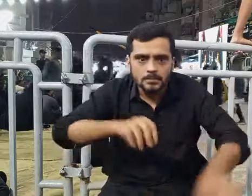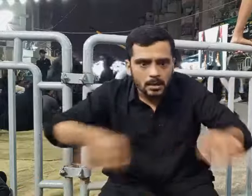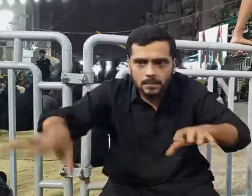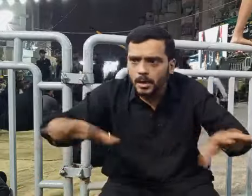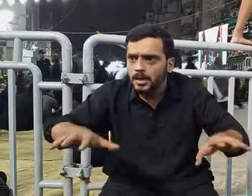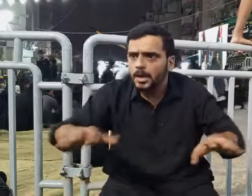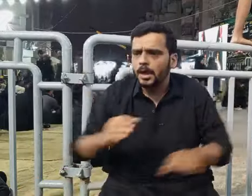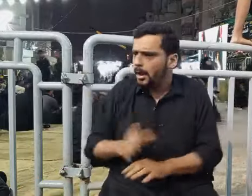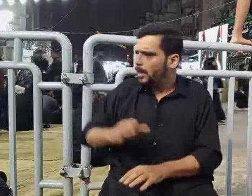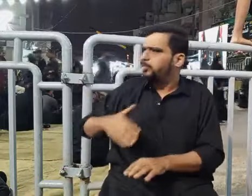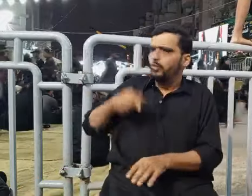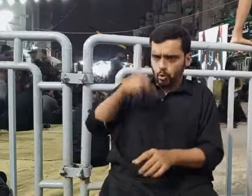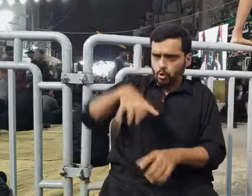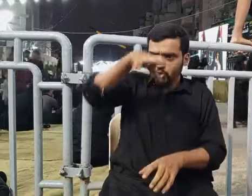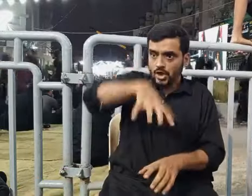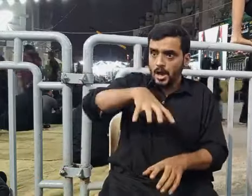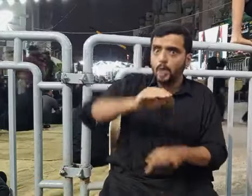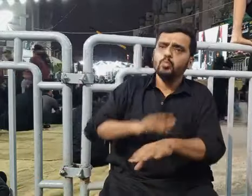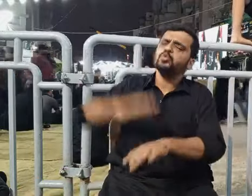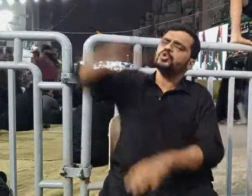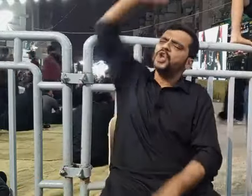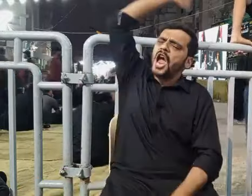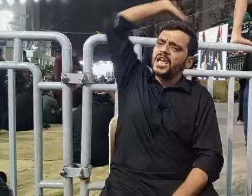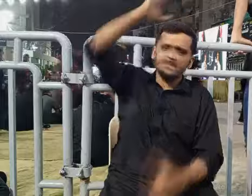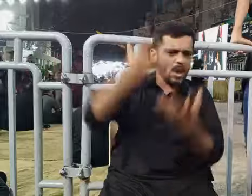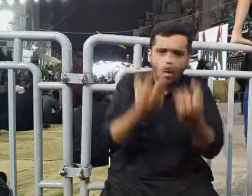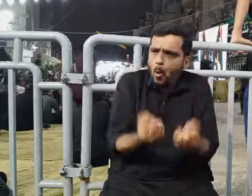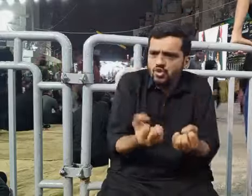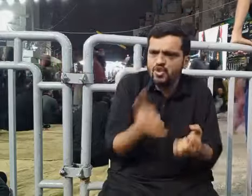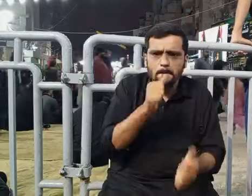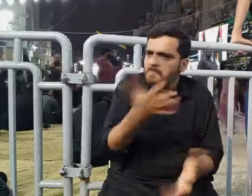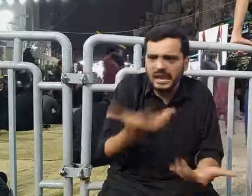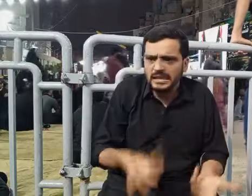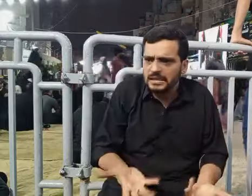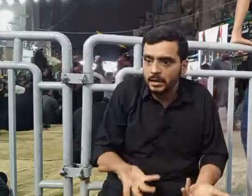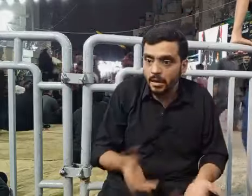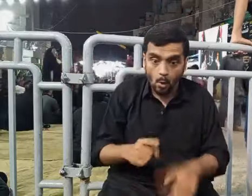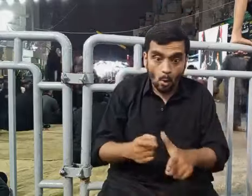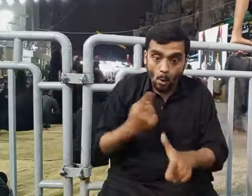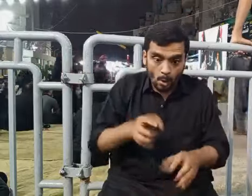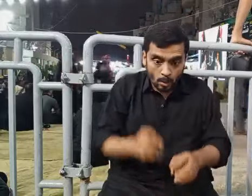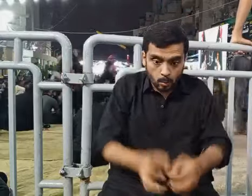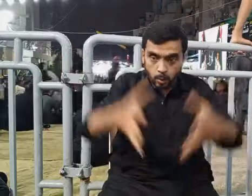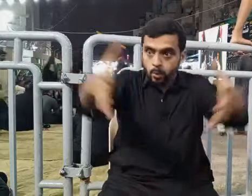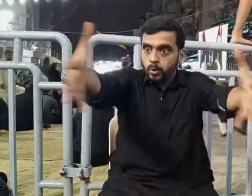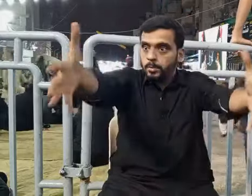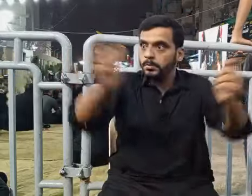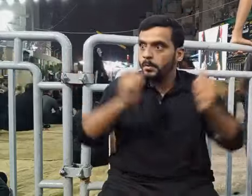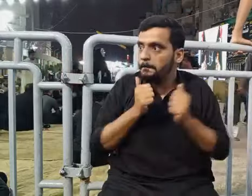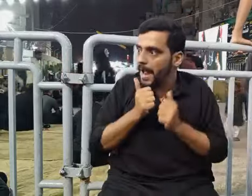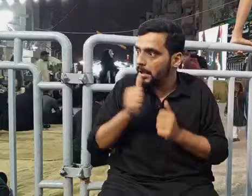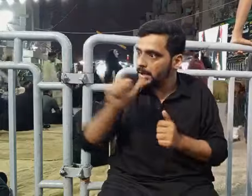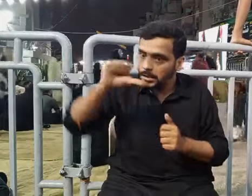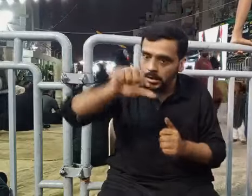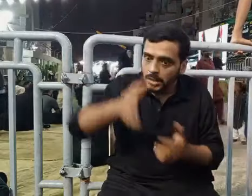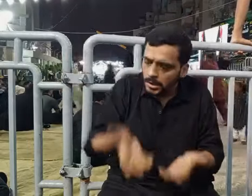ہی نہیں، یہ اس سے ہوگا اس کی ایریا لگانے چاہ رہے ہیں، تو یہ بھی ولی اللہ ہے اور آپ تو ان کی ماں ہے، تو کیا ہم اجازت نہیں کہ